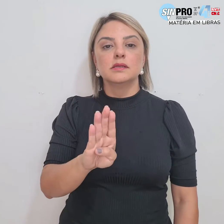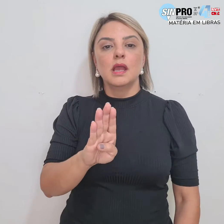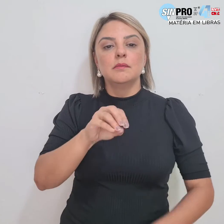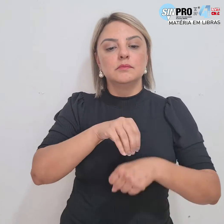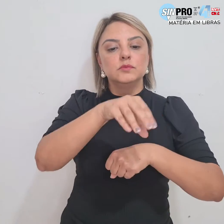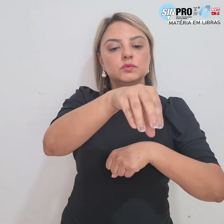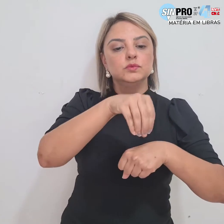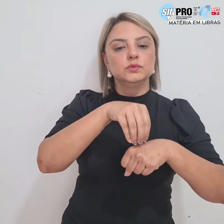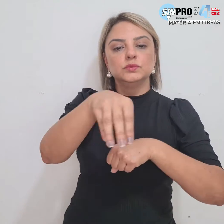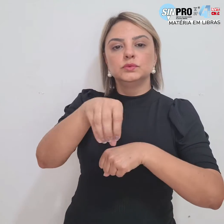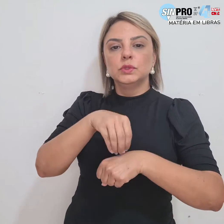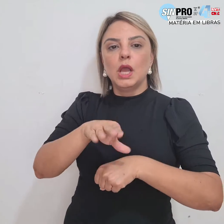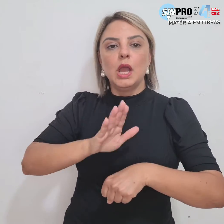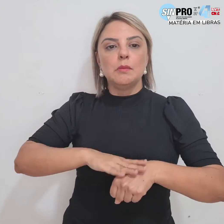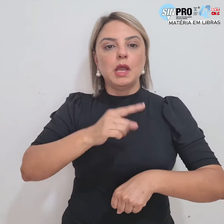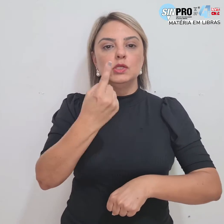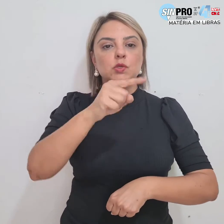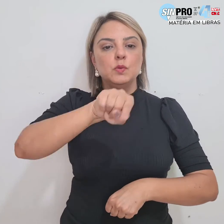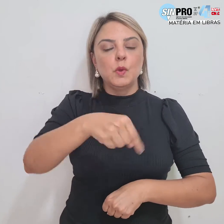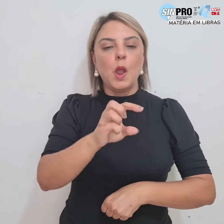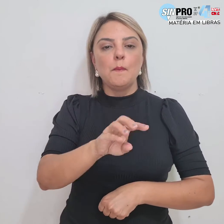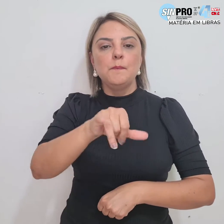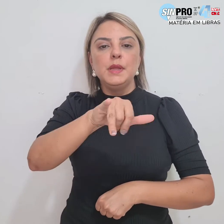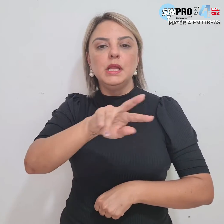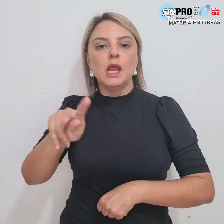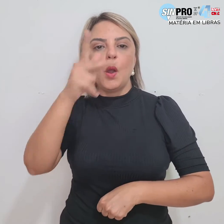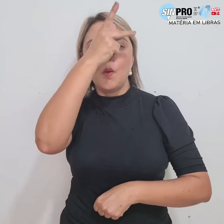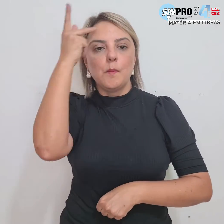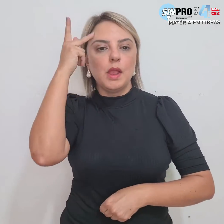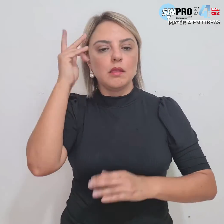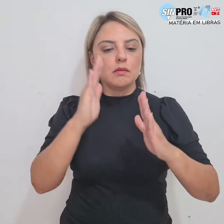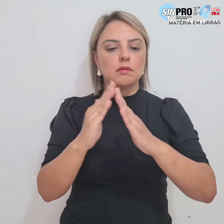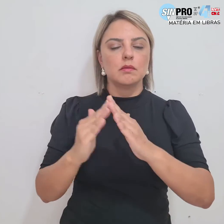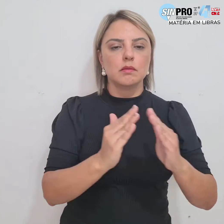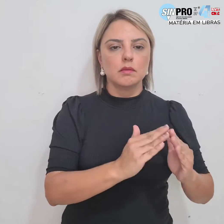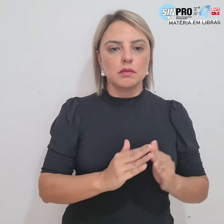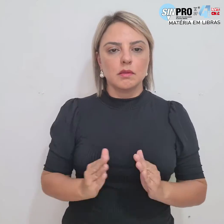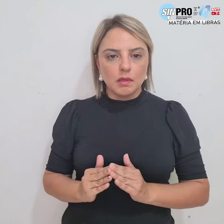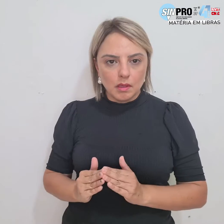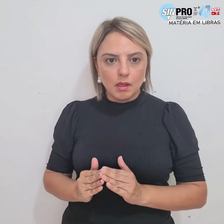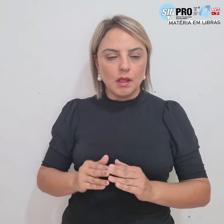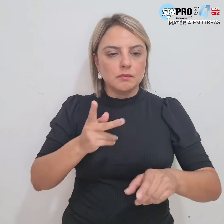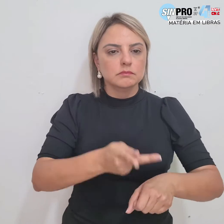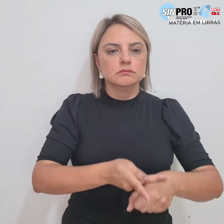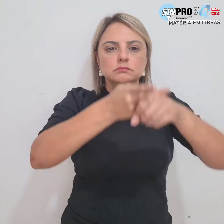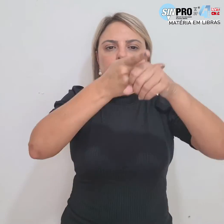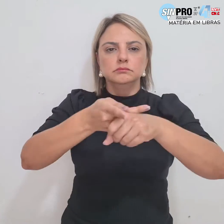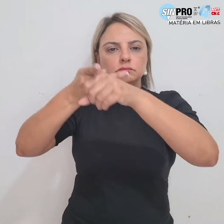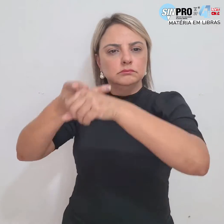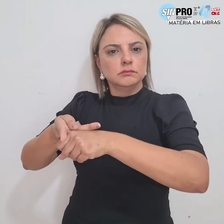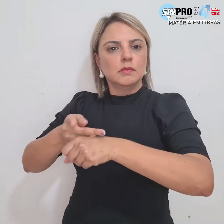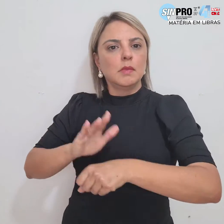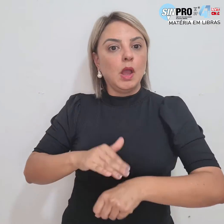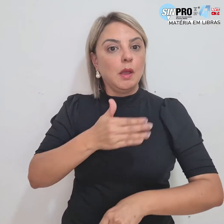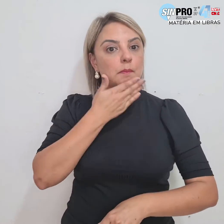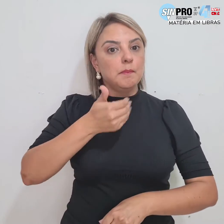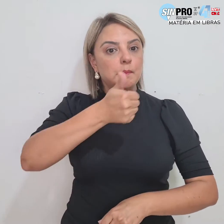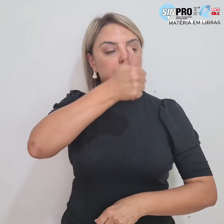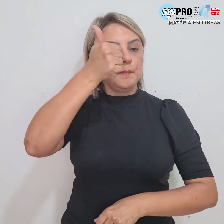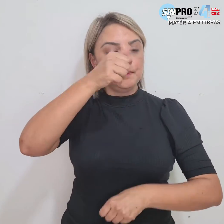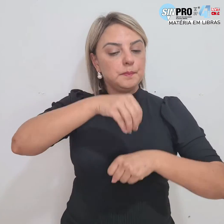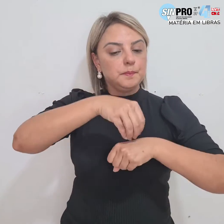a SEB Distribuição S.A. atende a mais de 1,1 milhão de unidades consumidoras, sendo premiada e